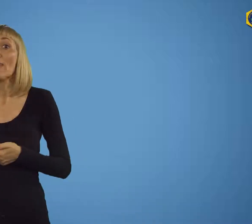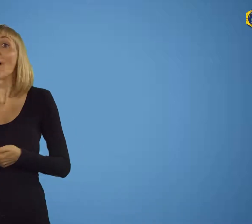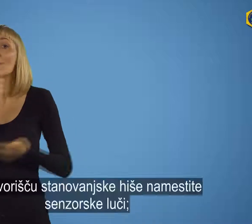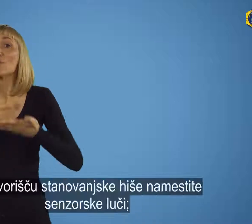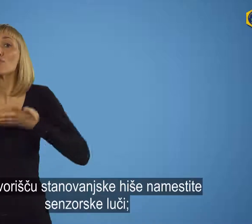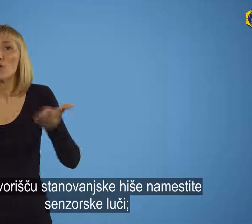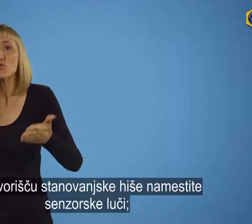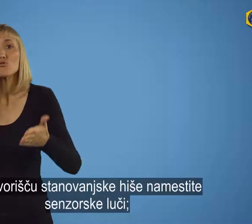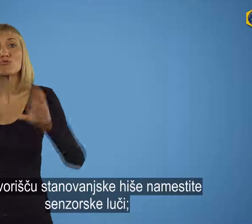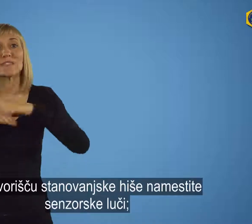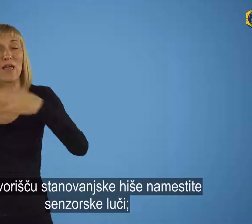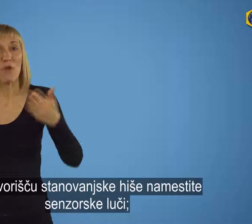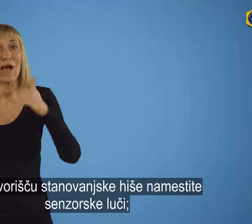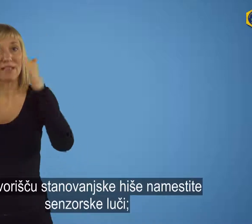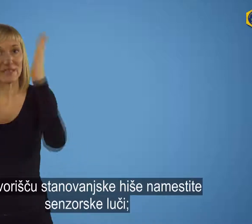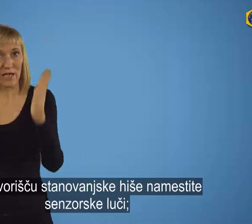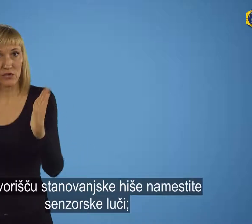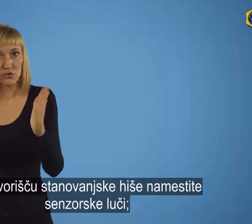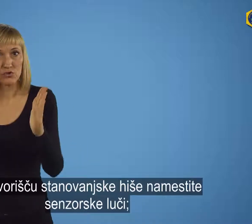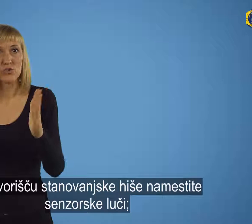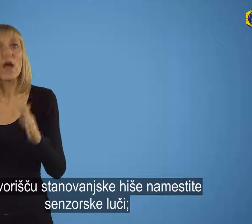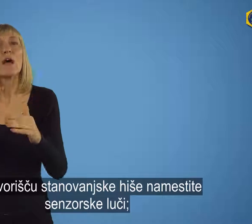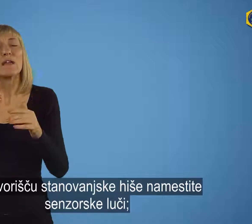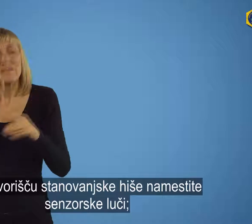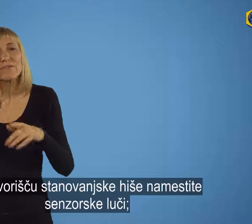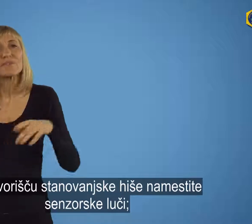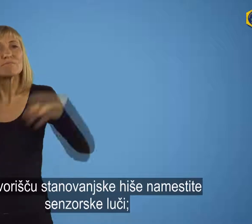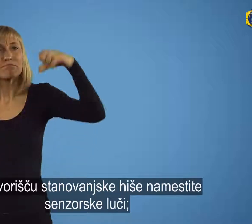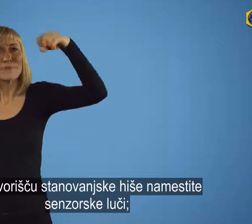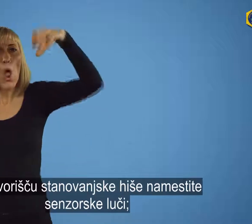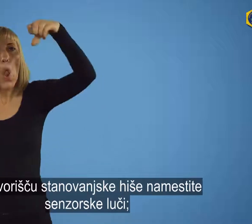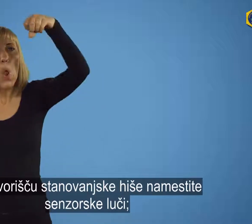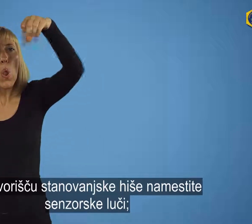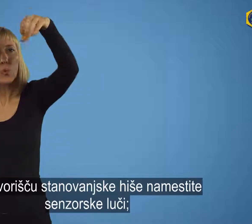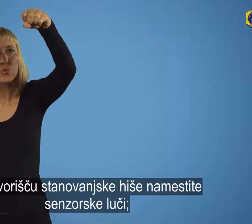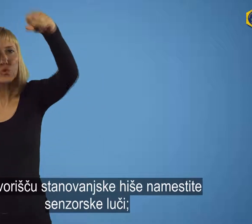Na dvorišču stanovanjske hiše namestite senzorske luči.